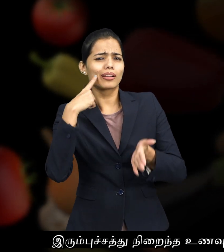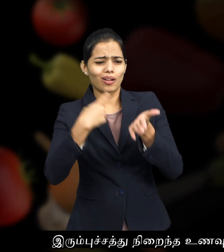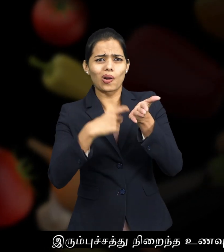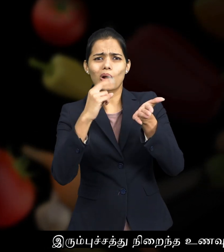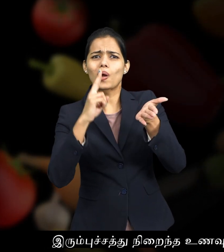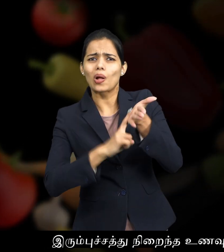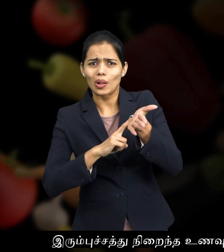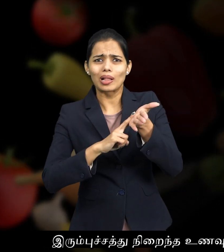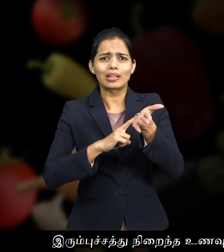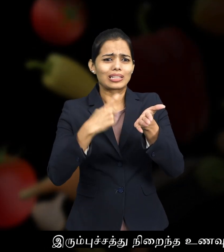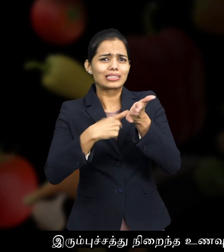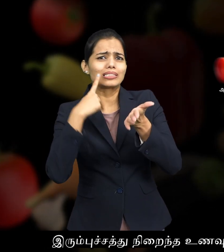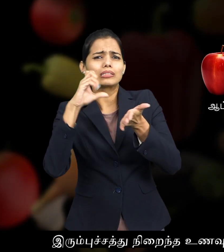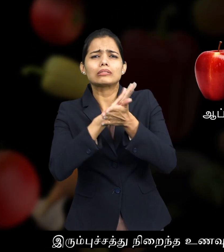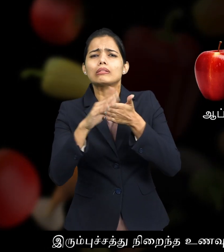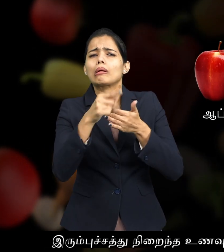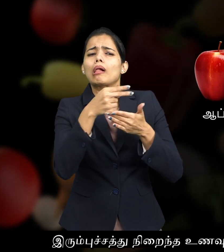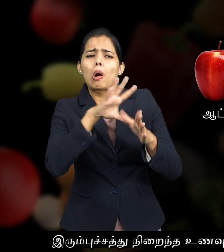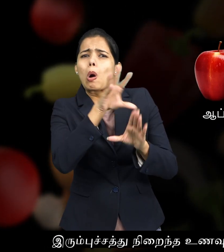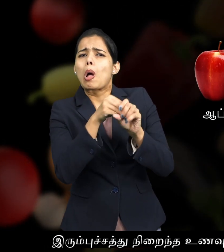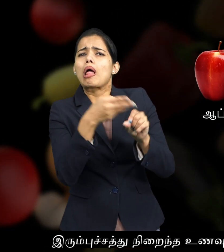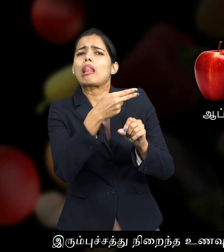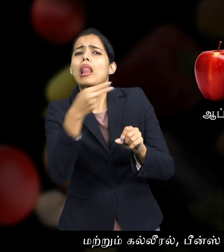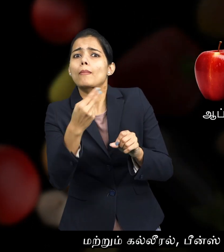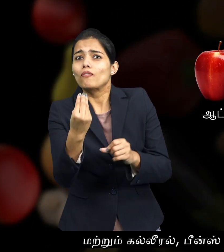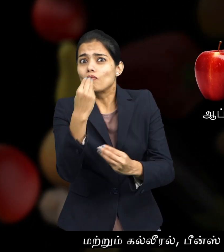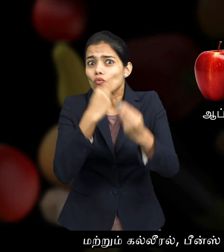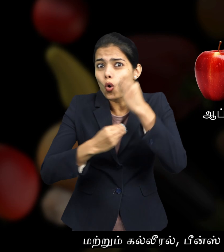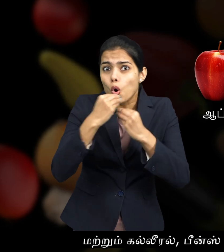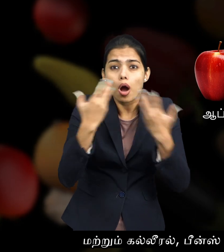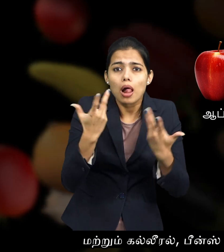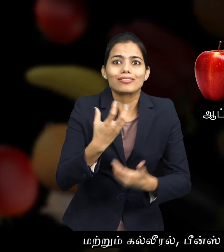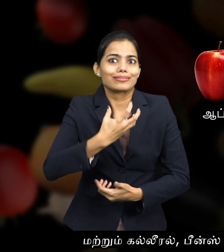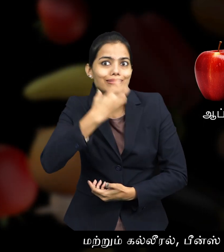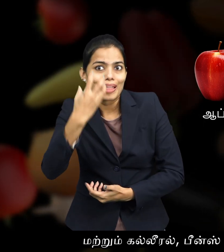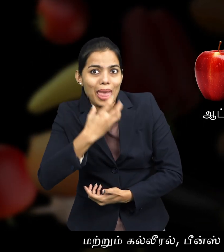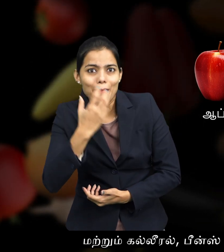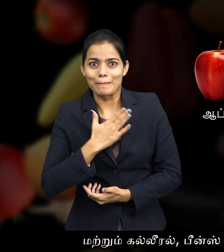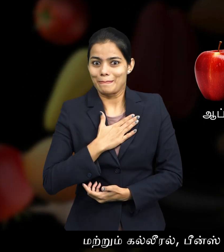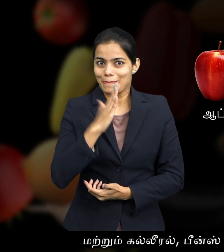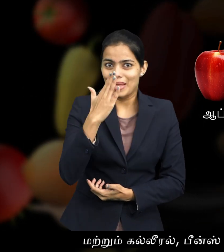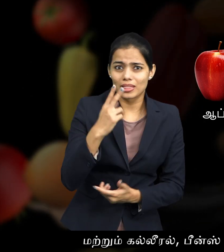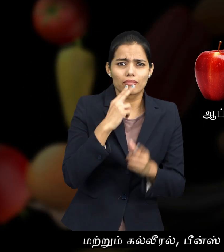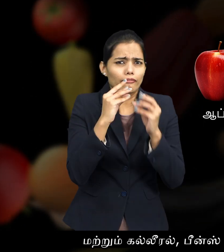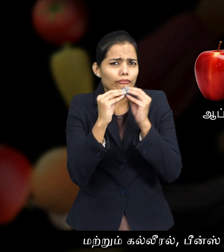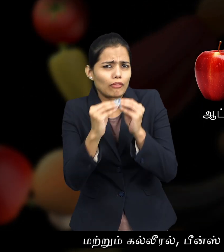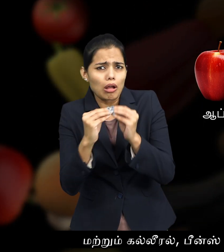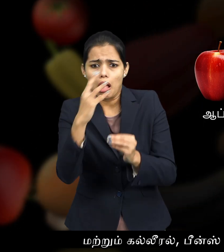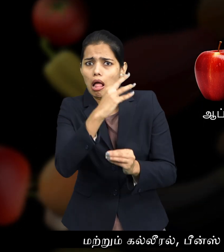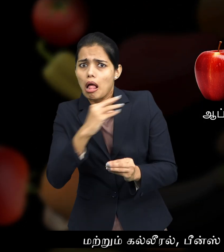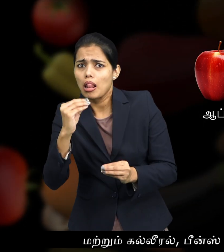இரும்புச்சத்து நிறைந்த உணவுகள் ஆப்பிள்கள், இலை காய்கறிகள் மற்றும் கல்லீரல், பீன்ஸ் மற்றும் விதைகள்